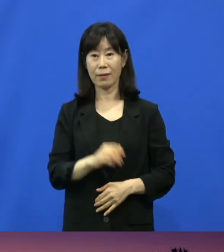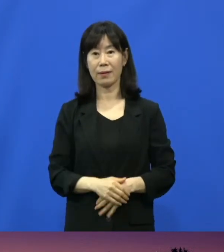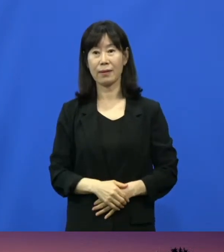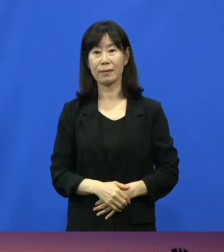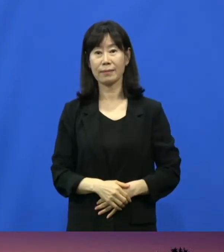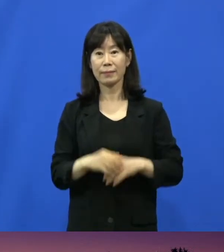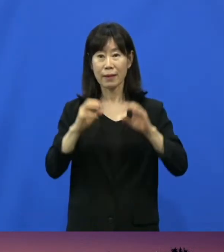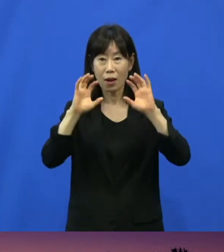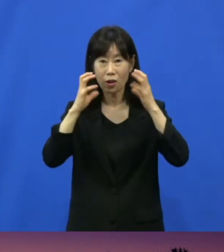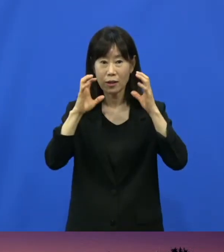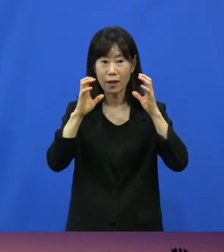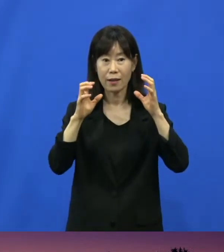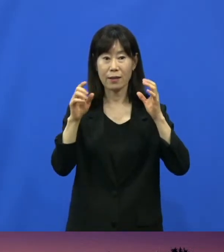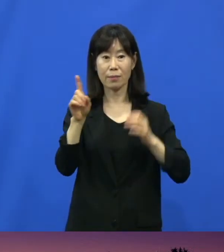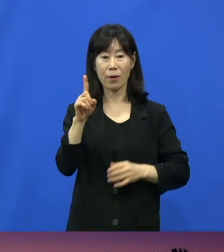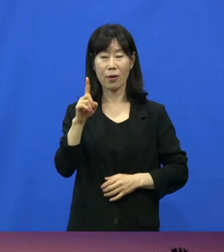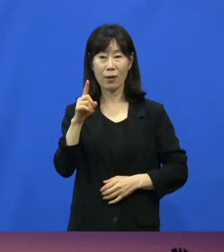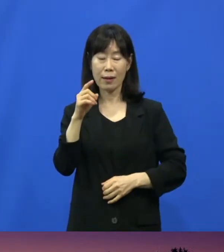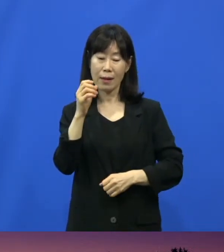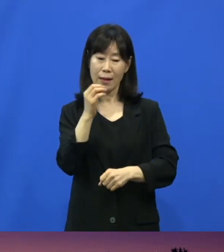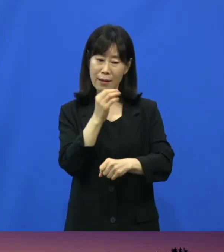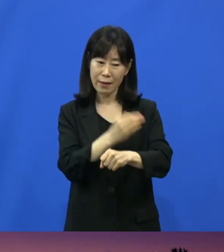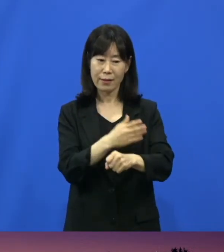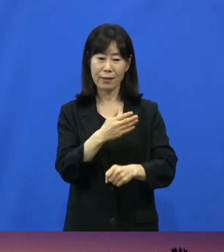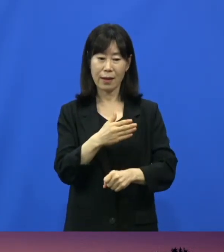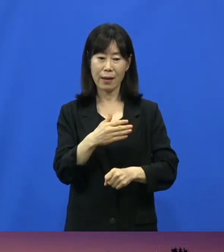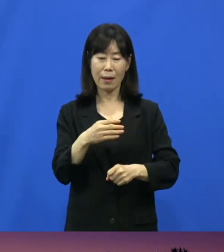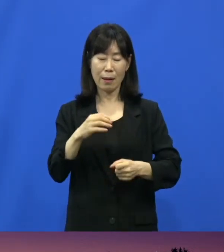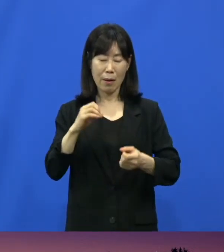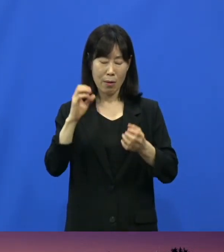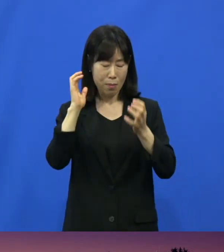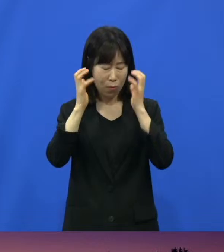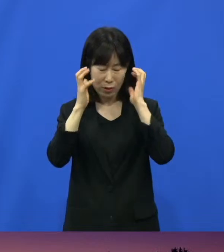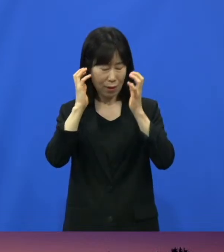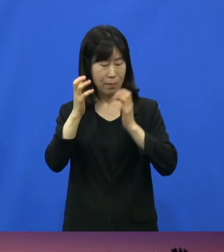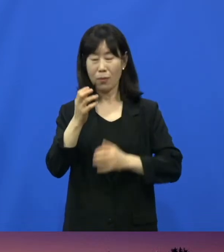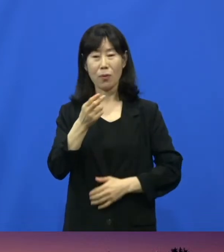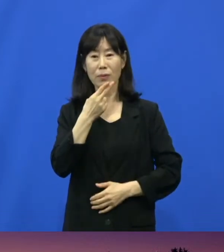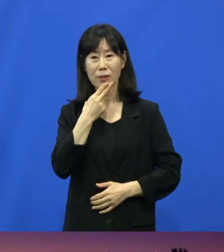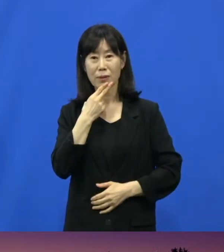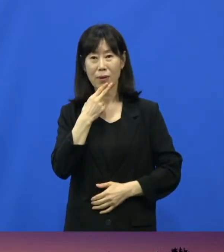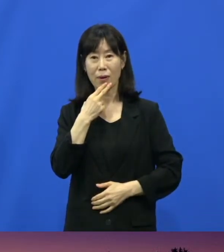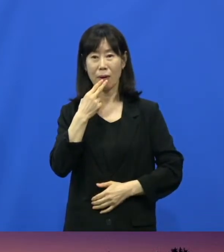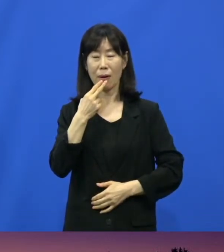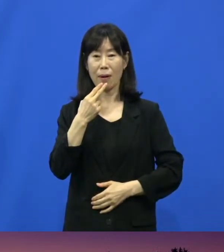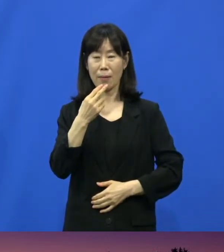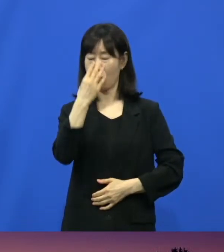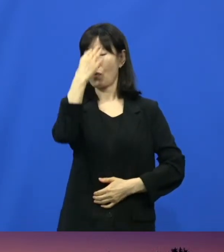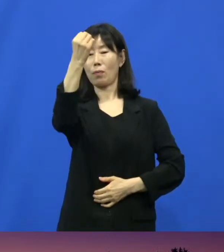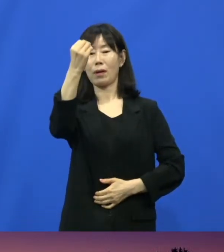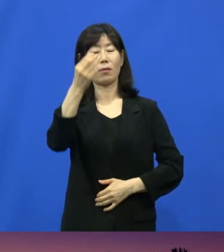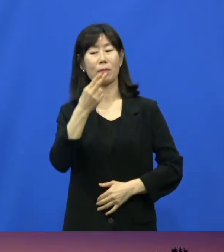여러분, 어린아이는 단순해요. 마음이 복잡하지 않아요. 거창한 것을 바라지 않아요. 마음이 높지 않아요.